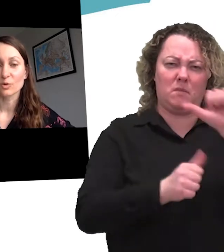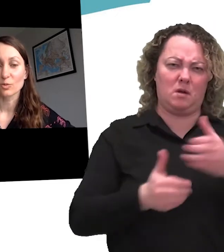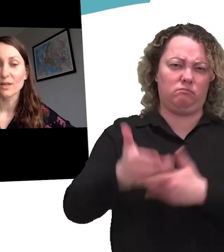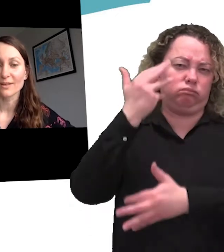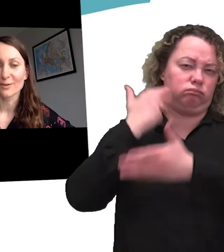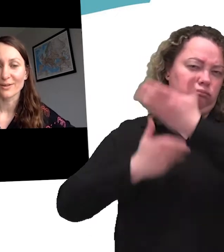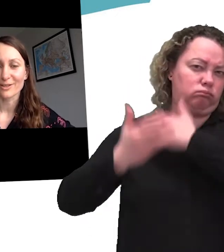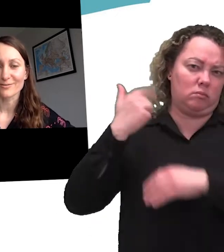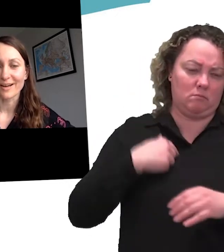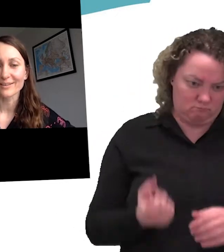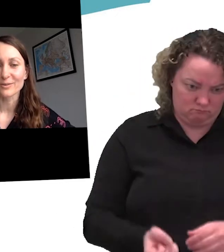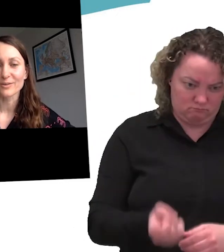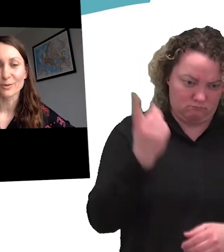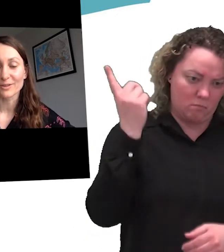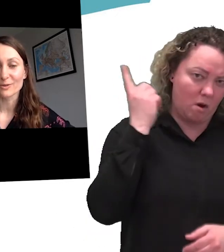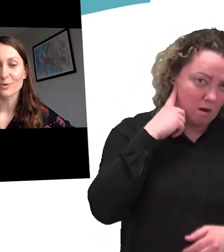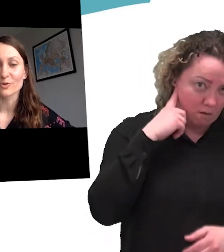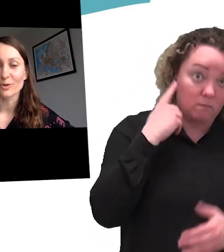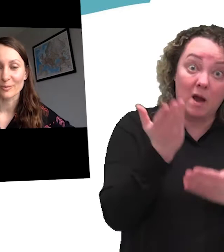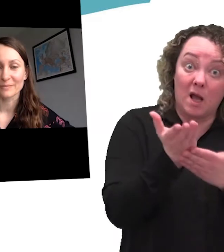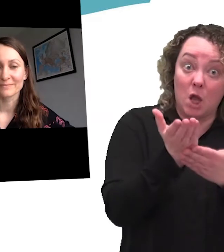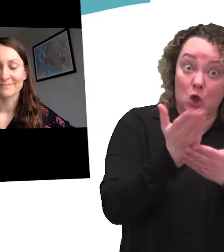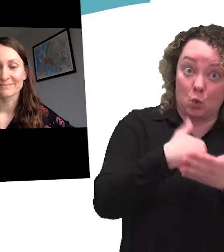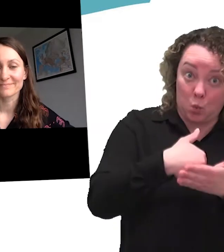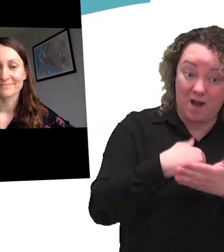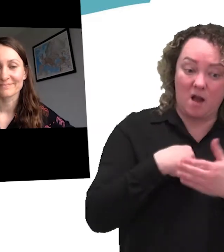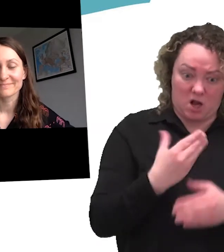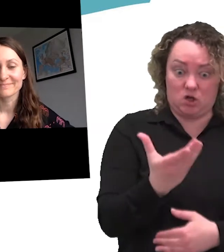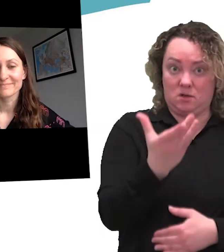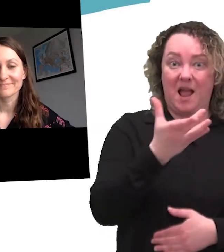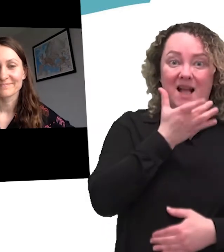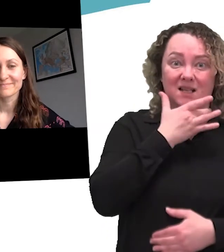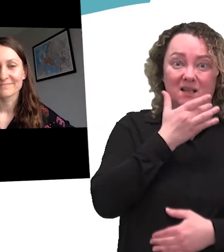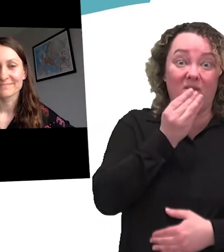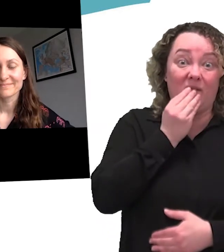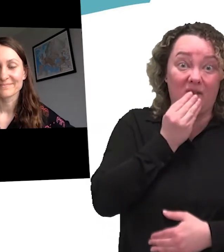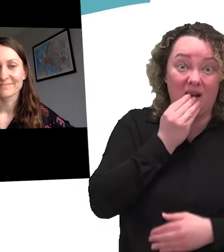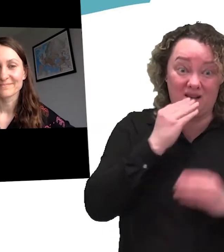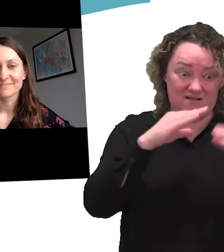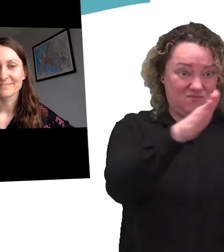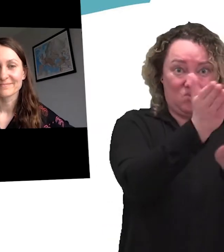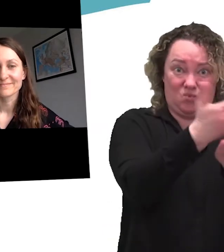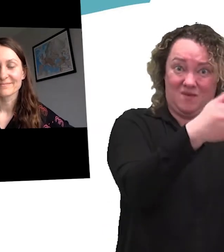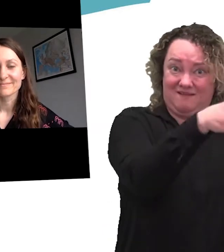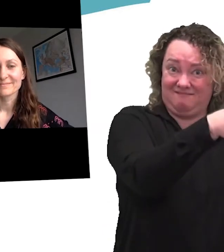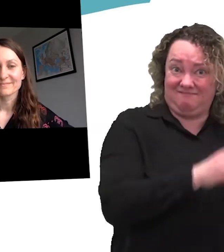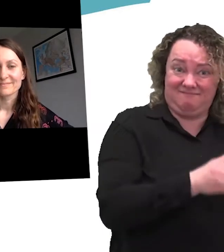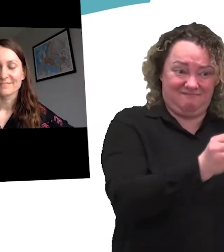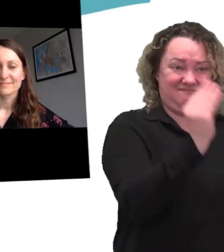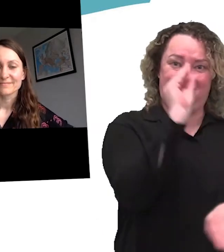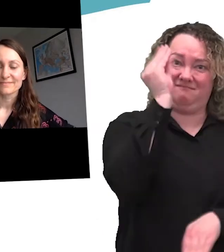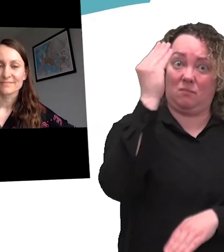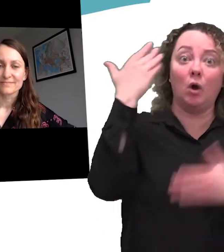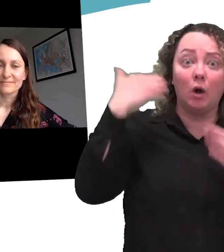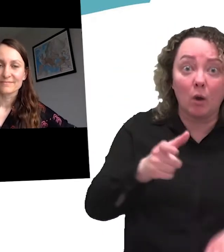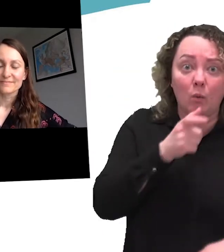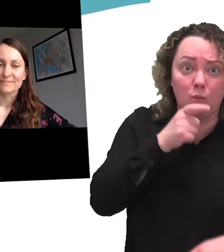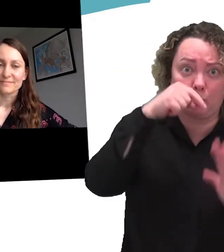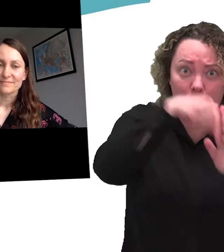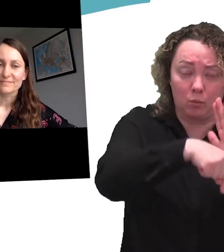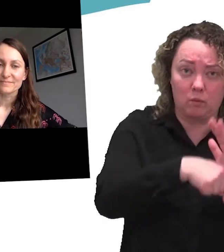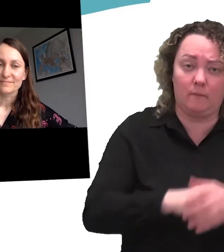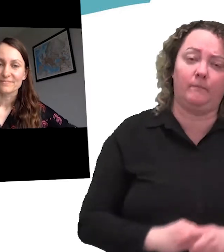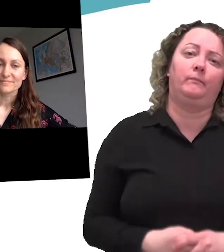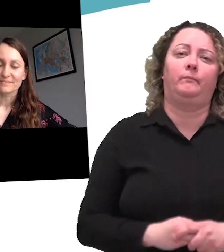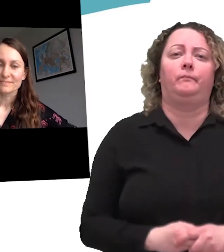kad duona, kurią aš valgau, jau yra su cukrum. O, tai duonas yra visokios, yra pilno